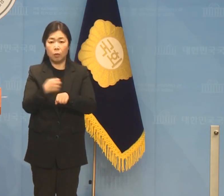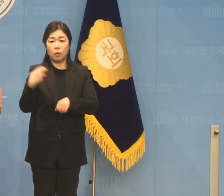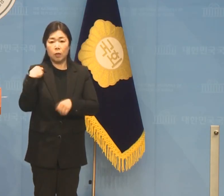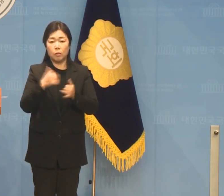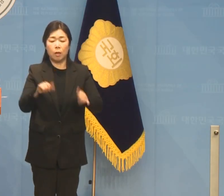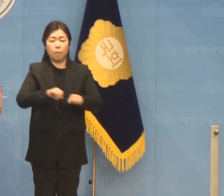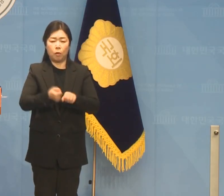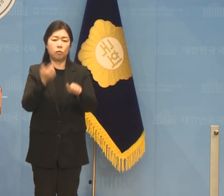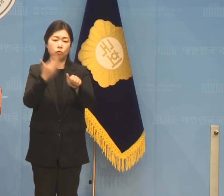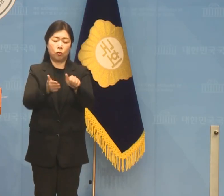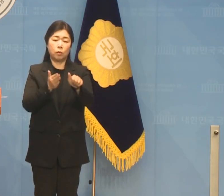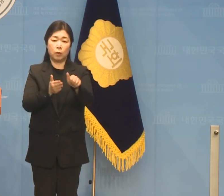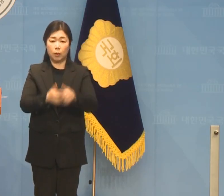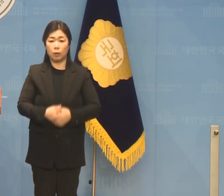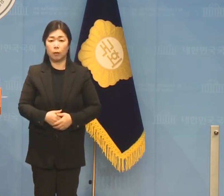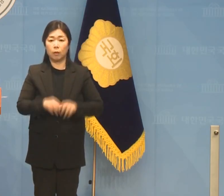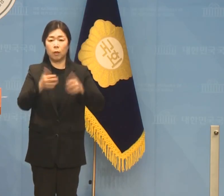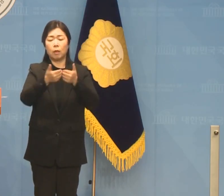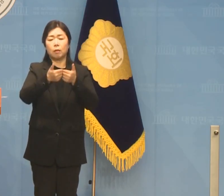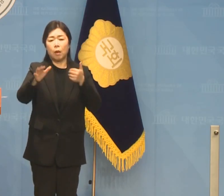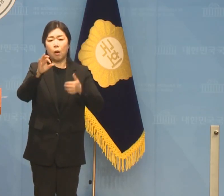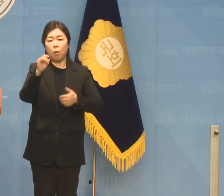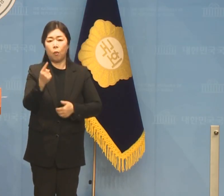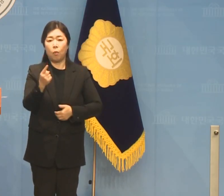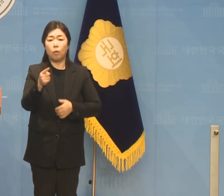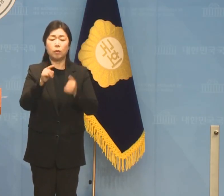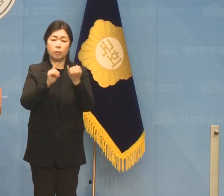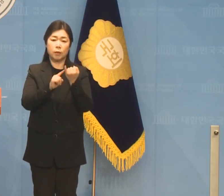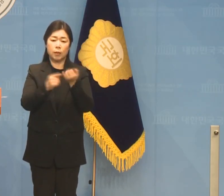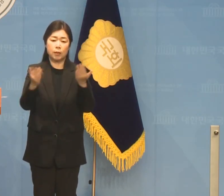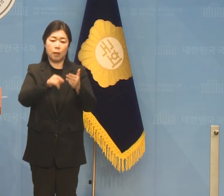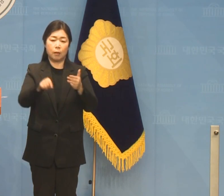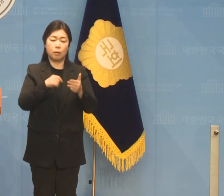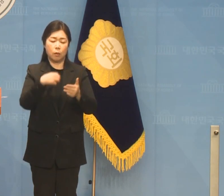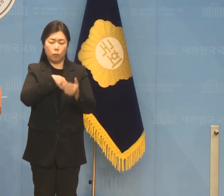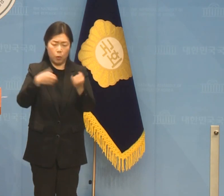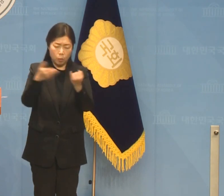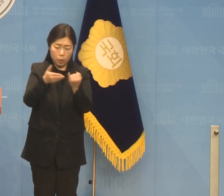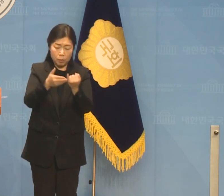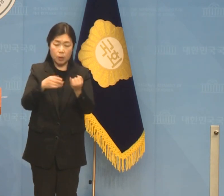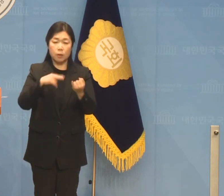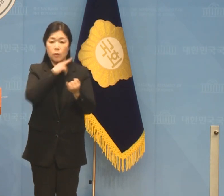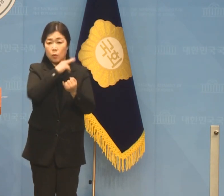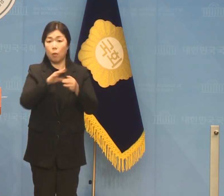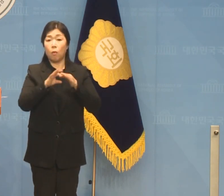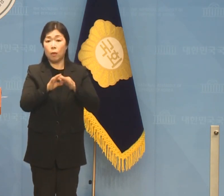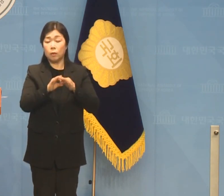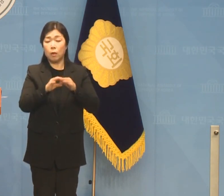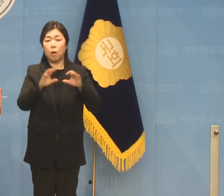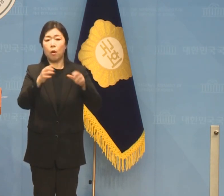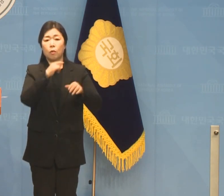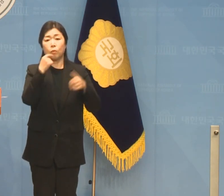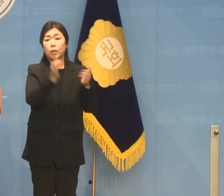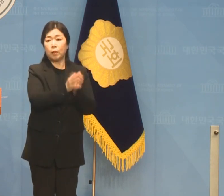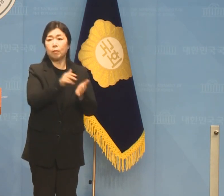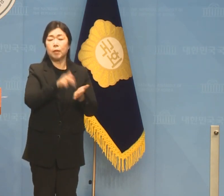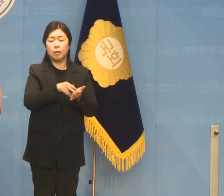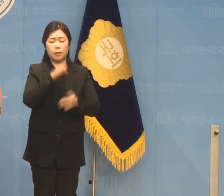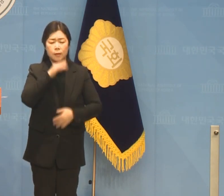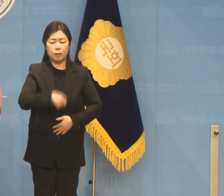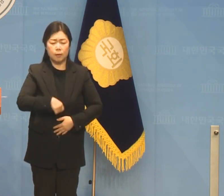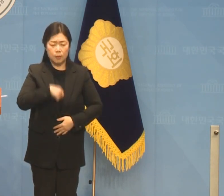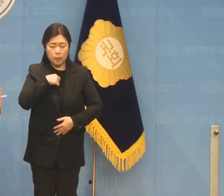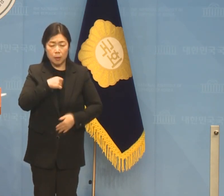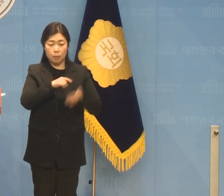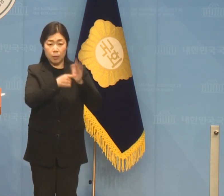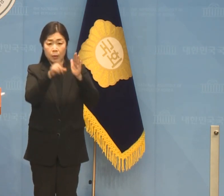주십시오. 고 오 요한나 씨 직장 내 괴롭힘 의혹과 관련해 국민의힘은 진실이